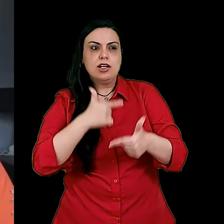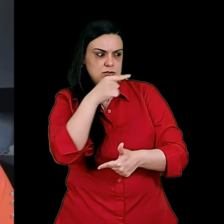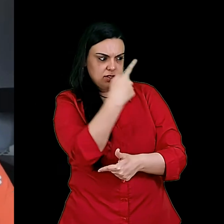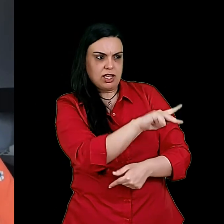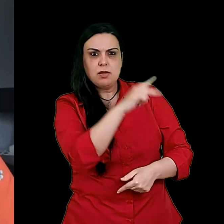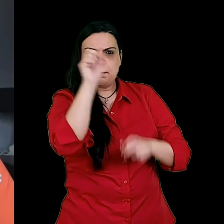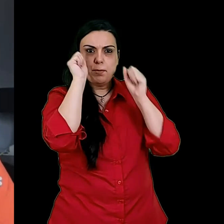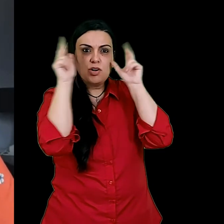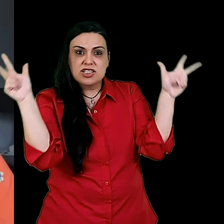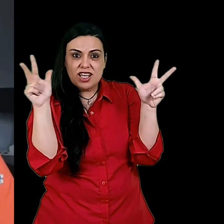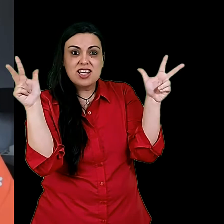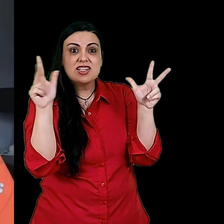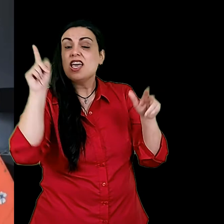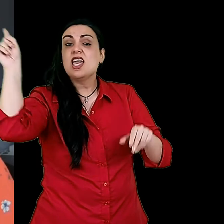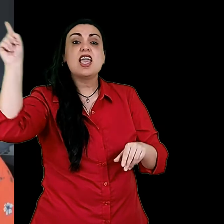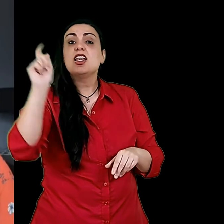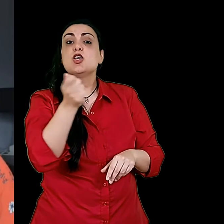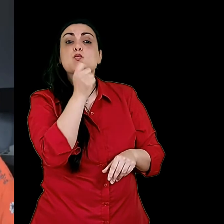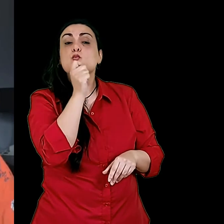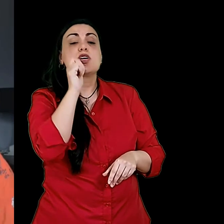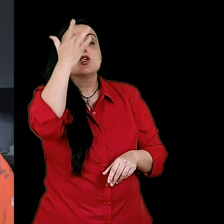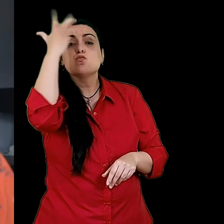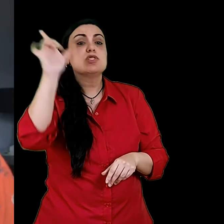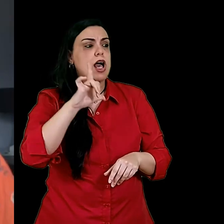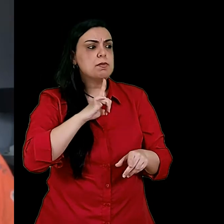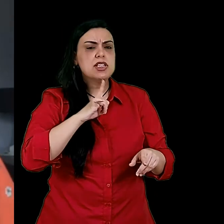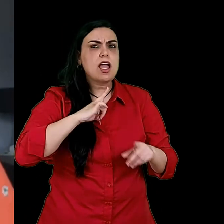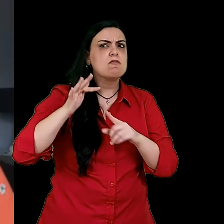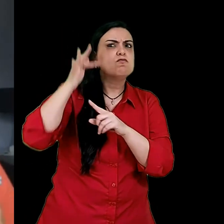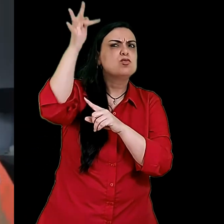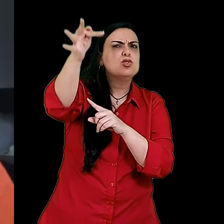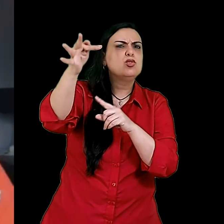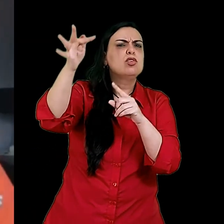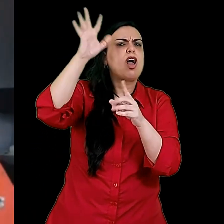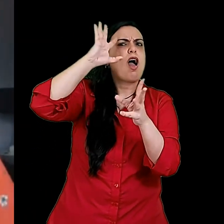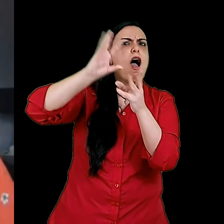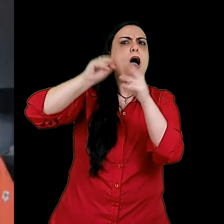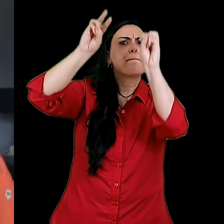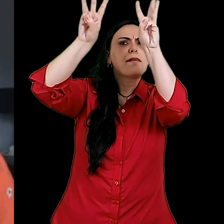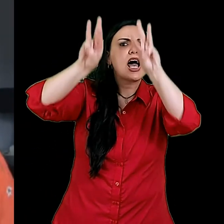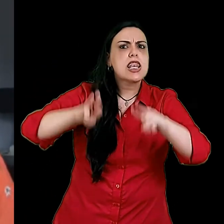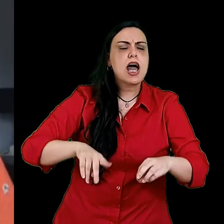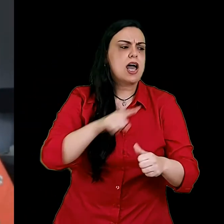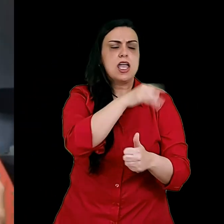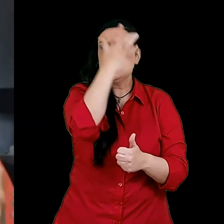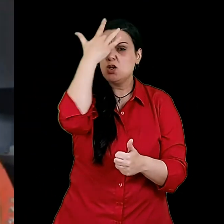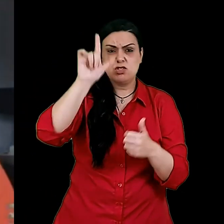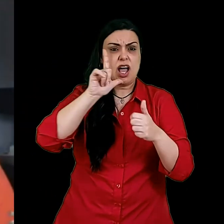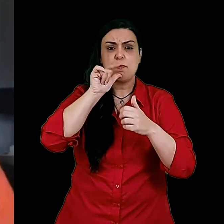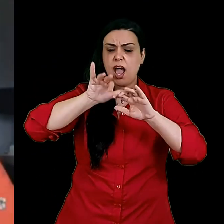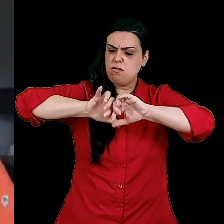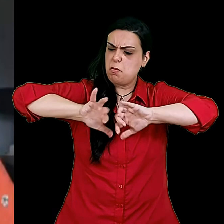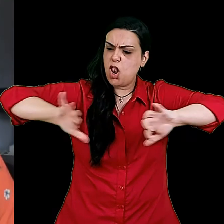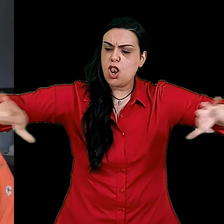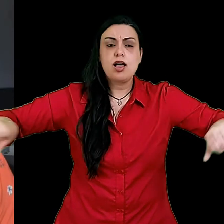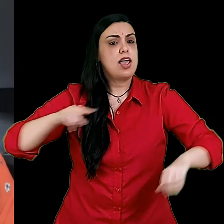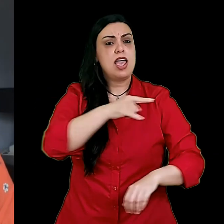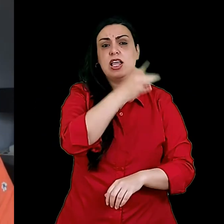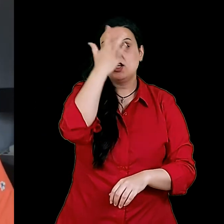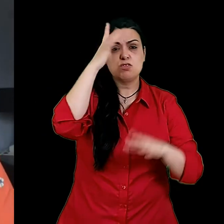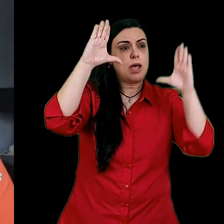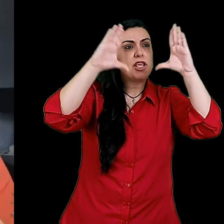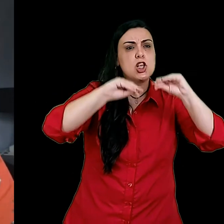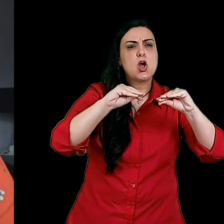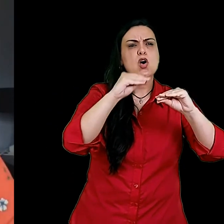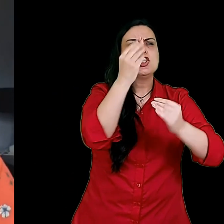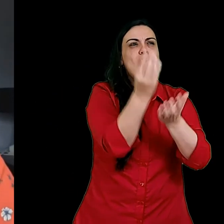se desenvolvendo no início do percurso de Moisés, ele ainda não sabia que ia ter maná, ele ainda não sabia que ia abrir o mar, ele ainda